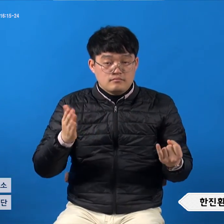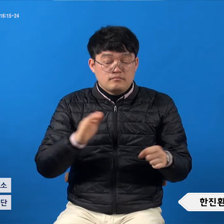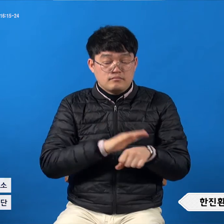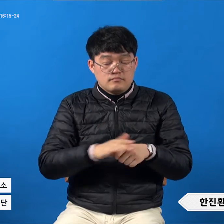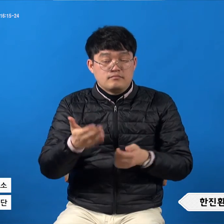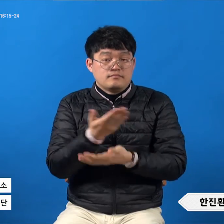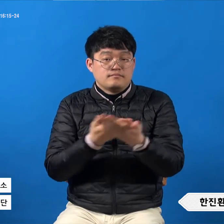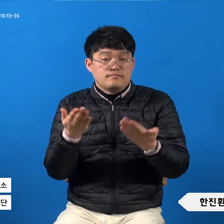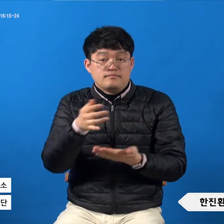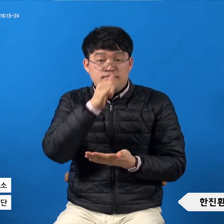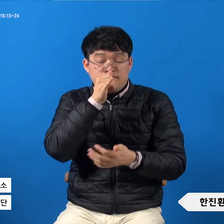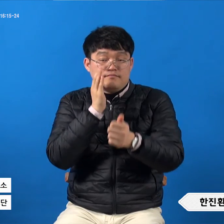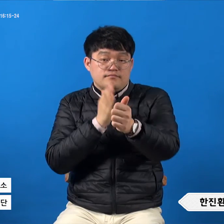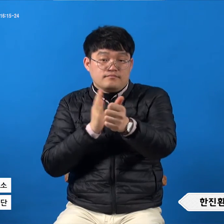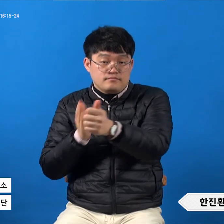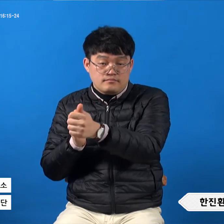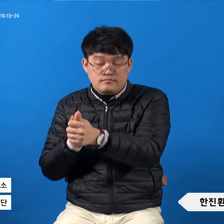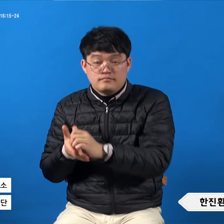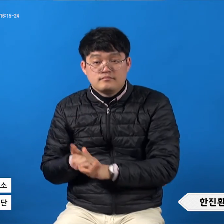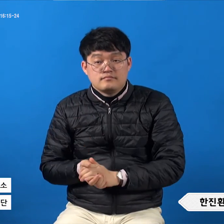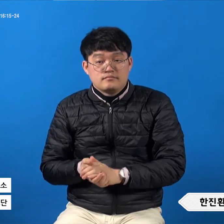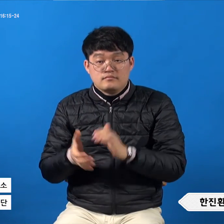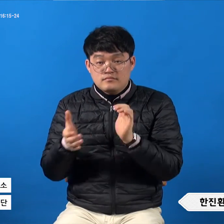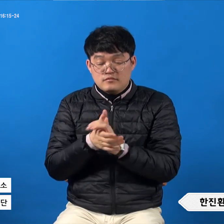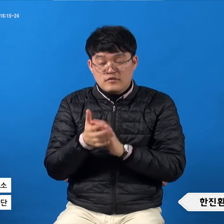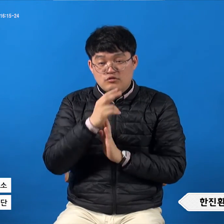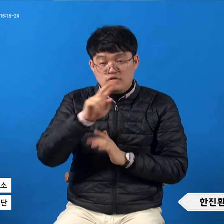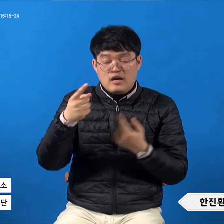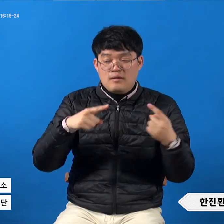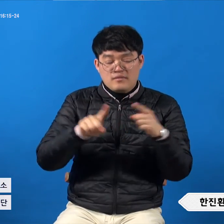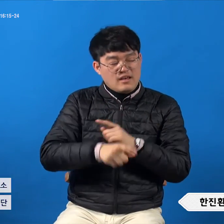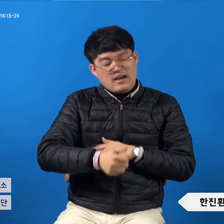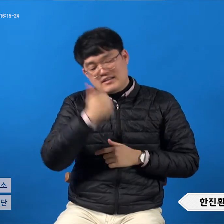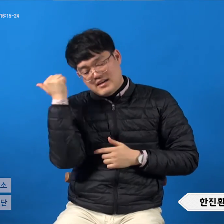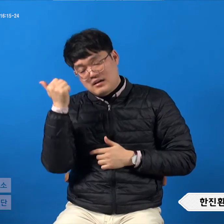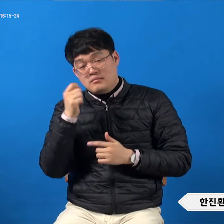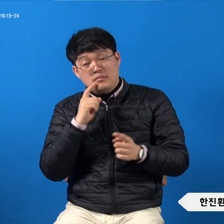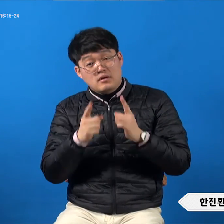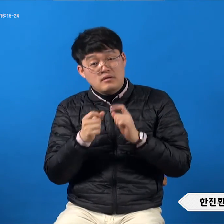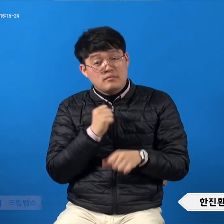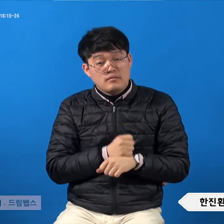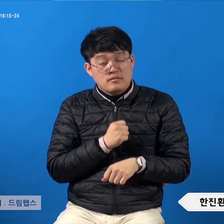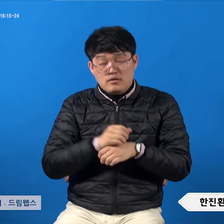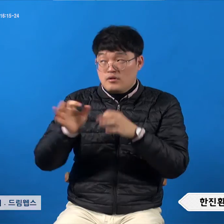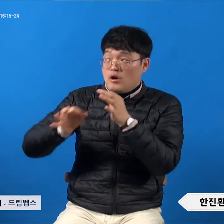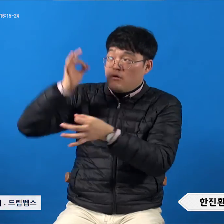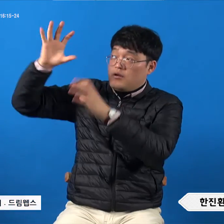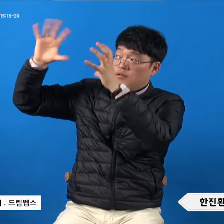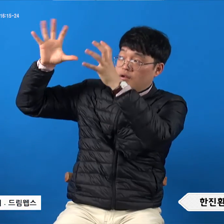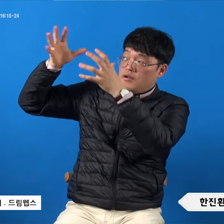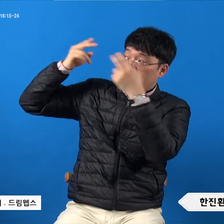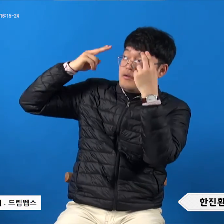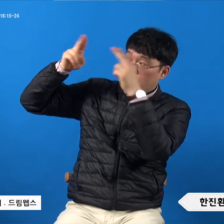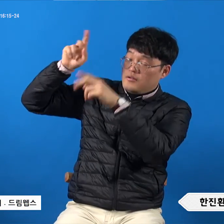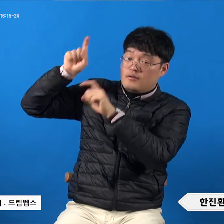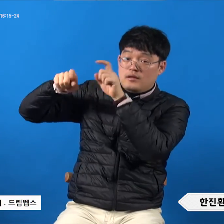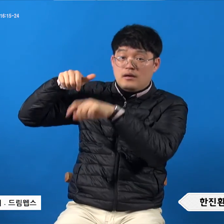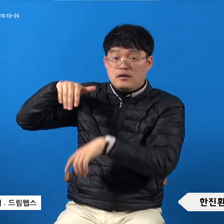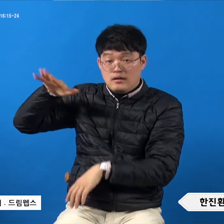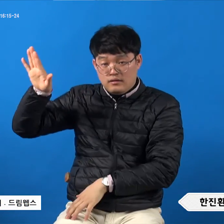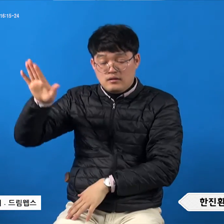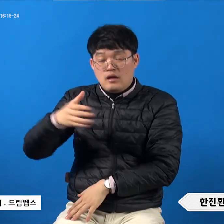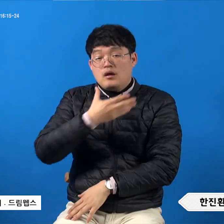사귈 수 있기를 바랍니다. 친구야, 우리 함께 가자 하면서 저 영원한 나라를 향해서 나아가는